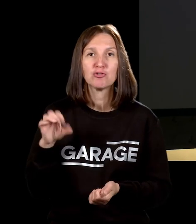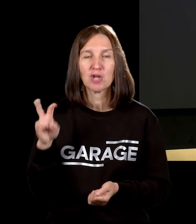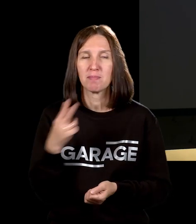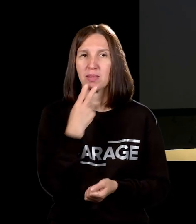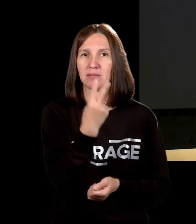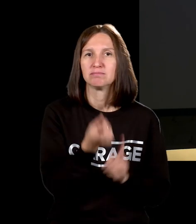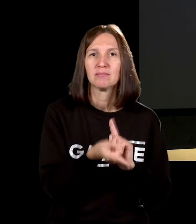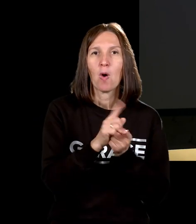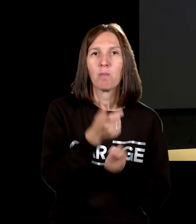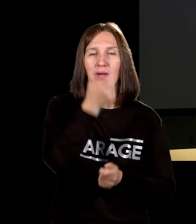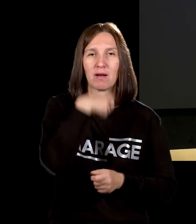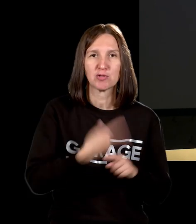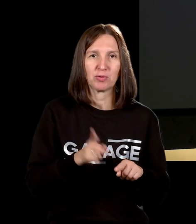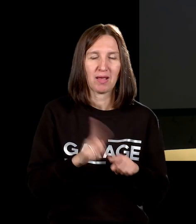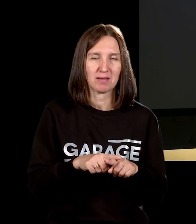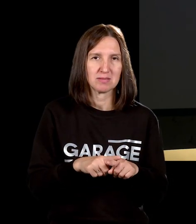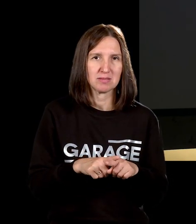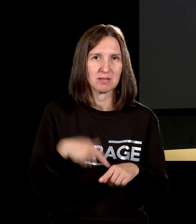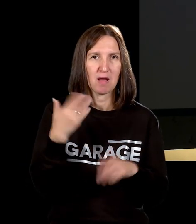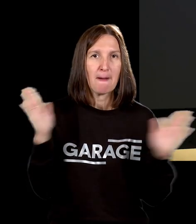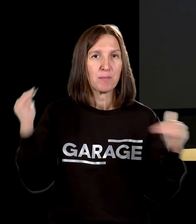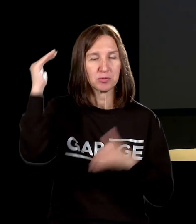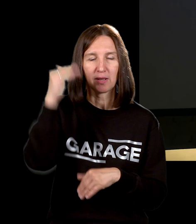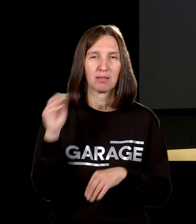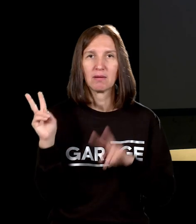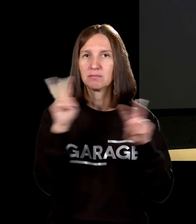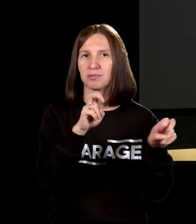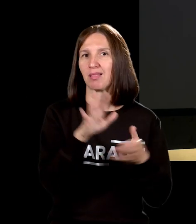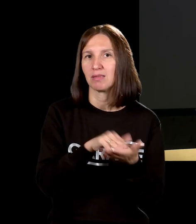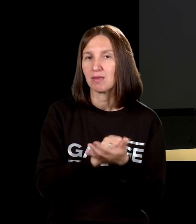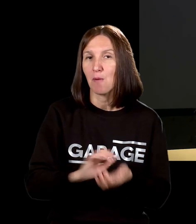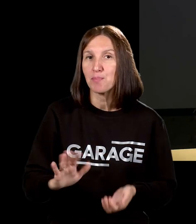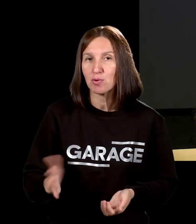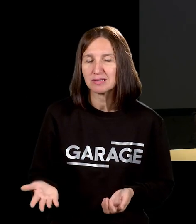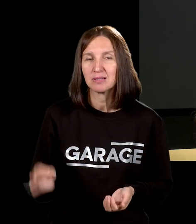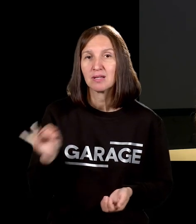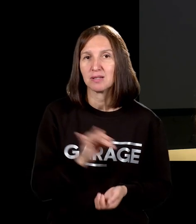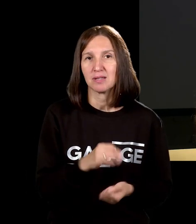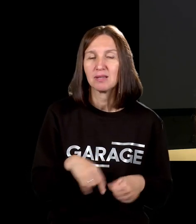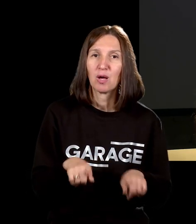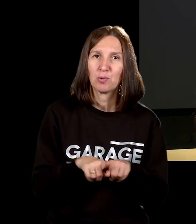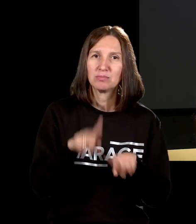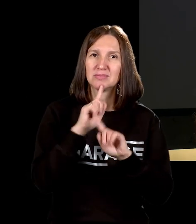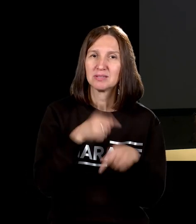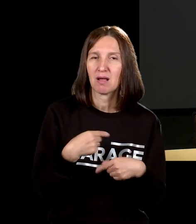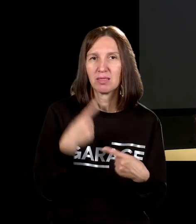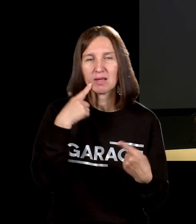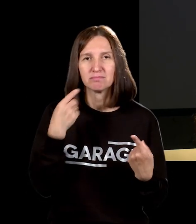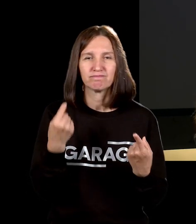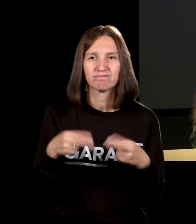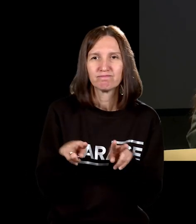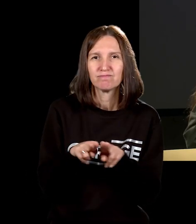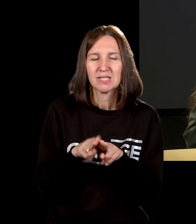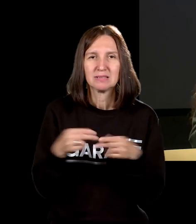эти портреты ремесленные, да, они портят их. И это такое же странное соотнесение со